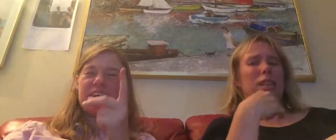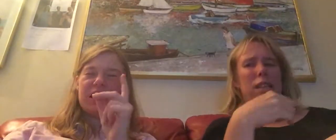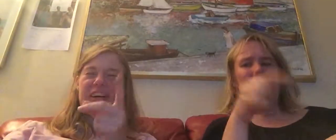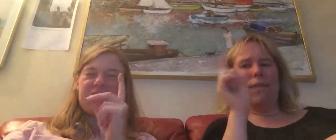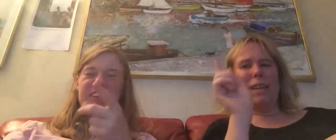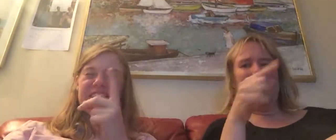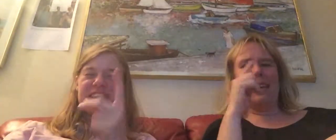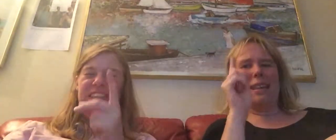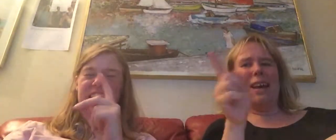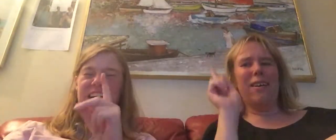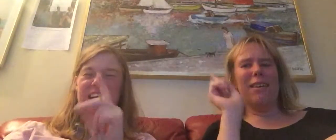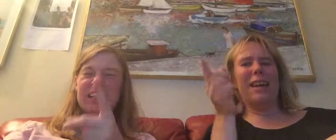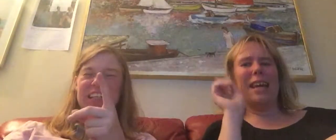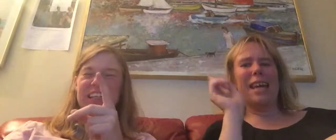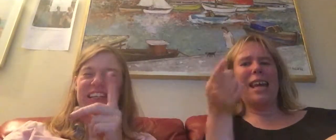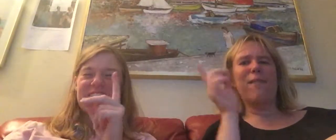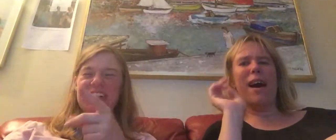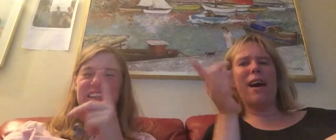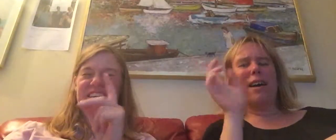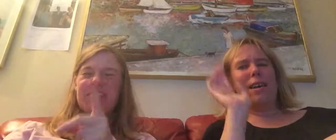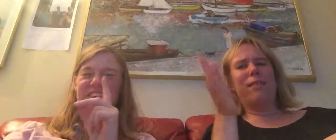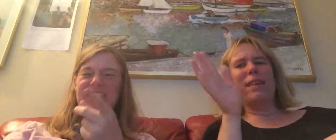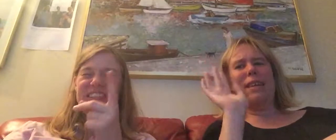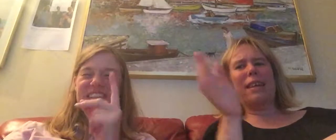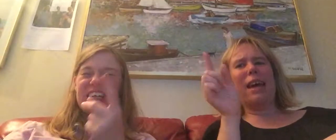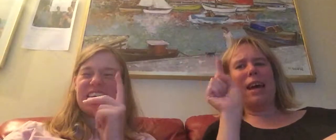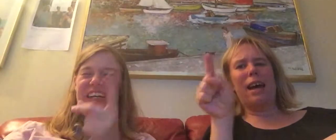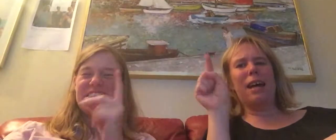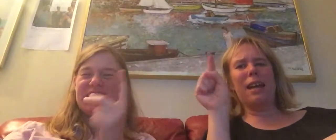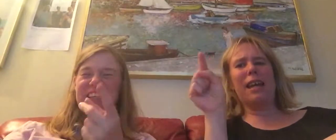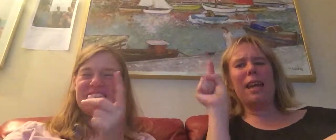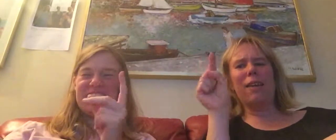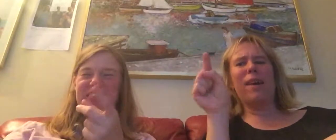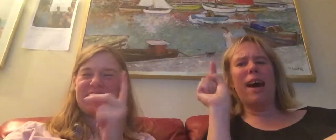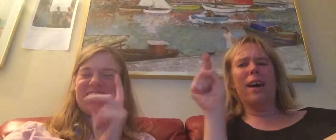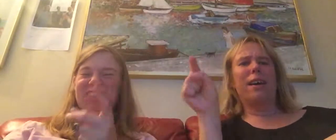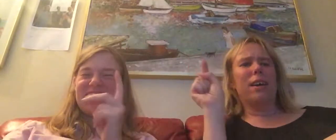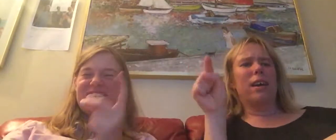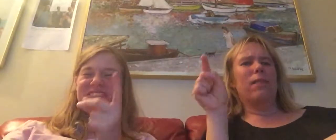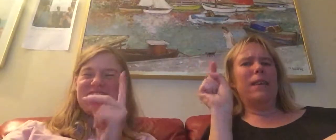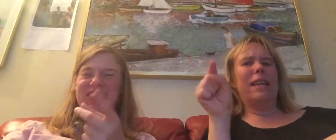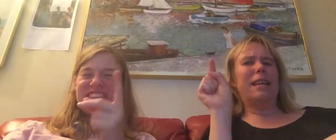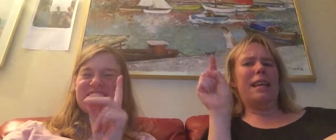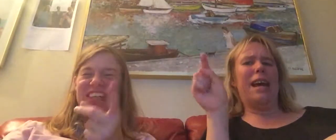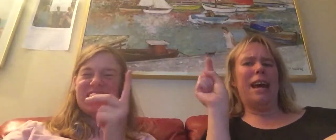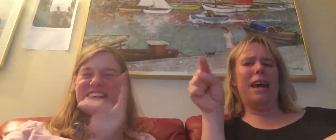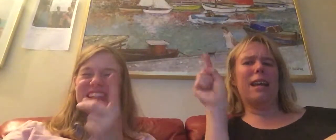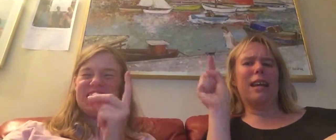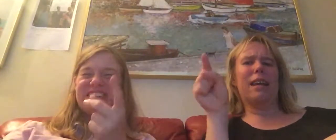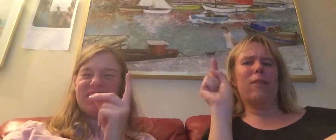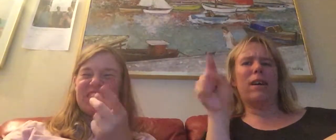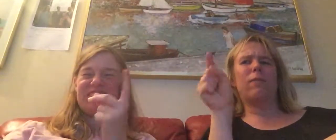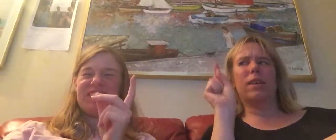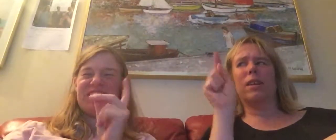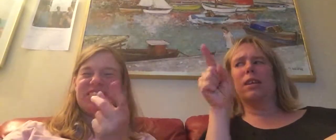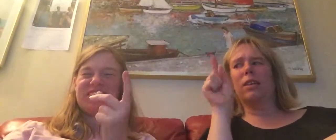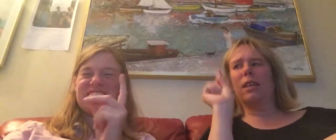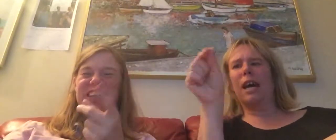Ja, vi ska han leva, ja, vi ska han leva, ja, vi ska han leva ut i